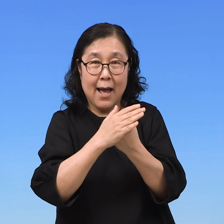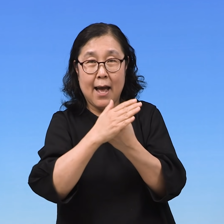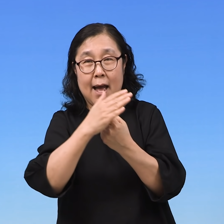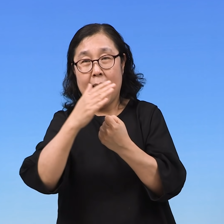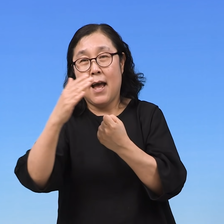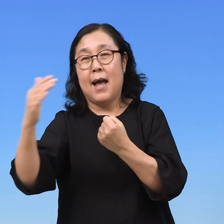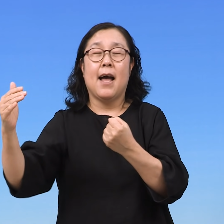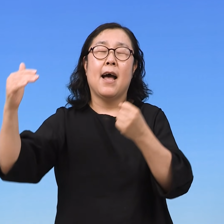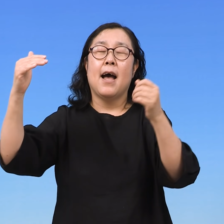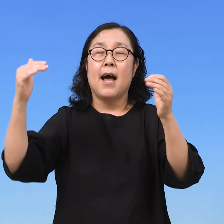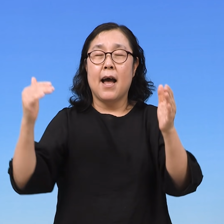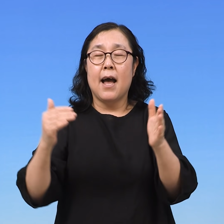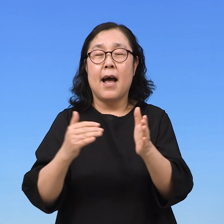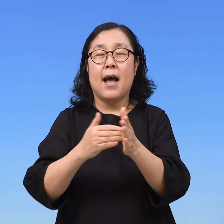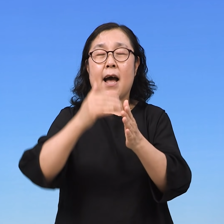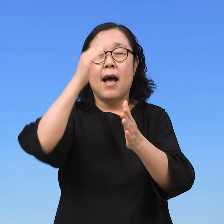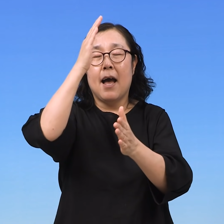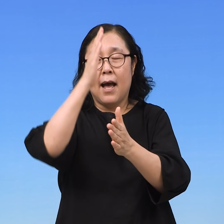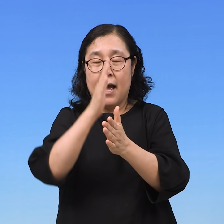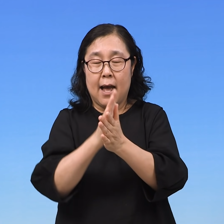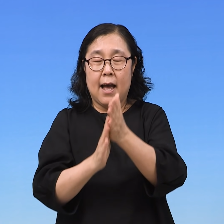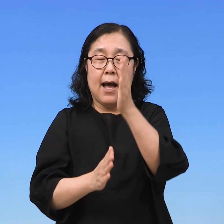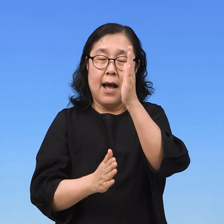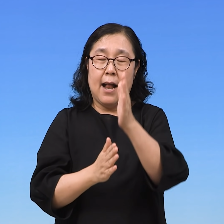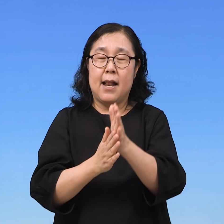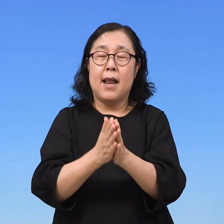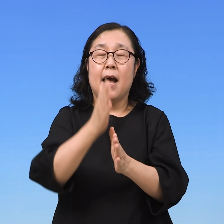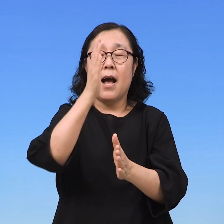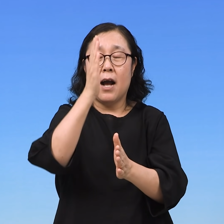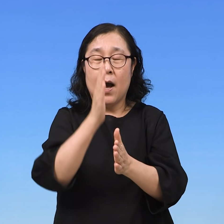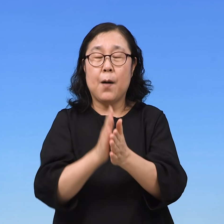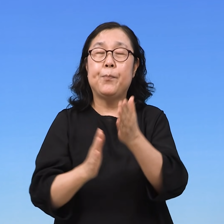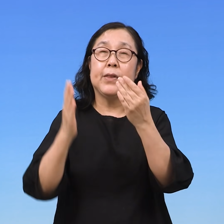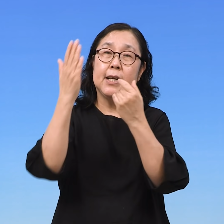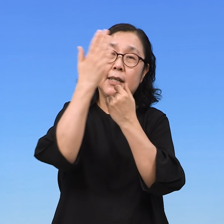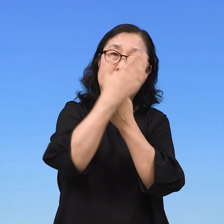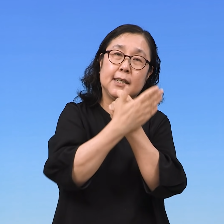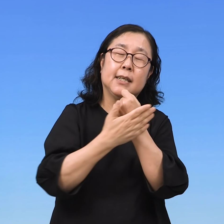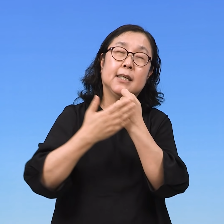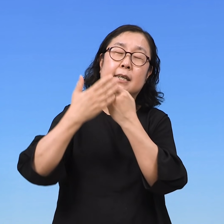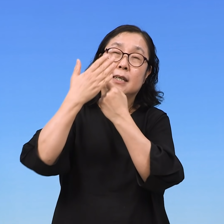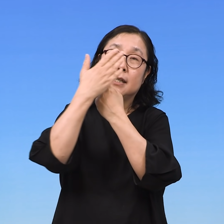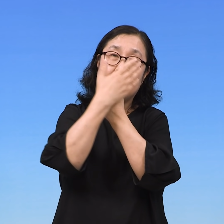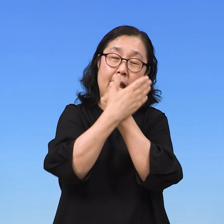힘을 얻어 찬양합니다. 한량 없는 은혜,